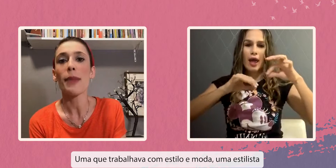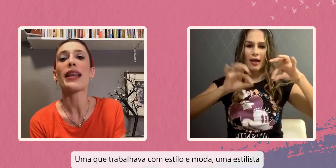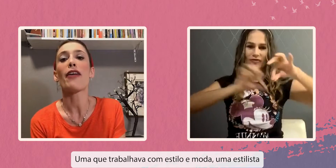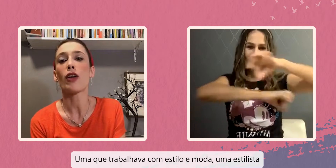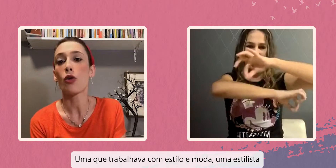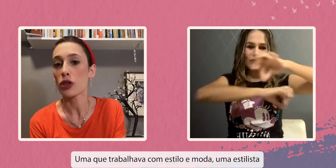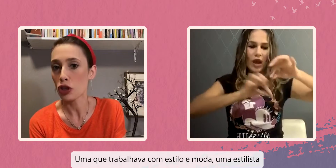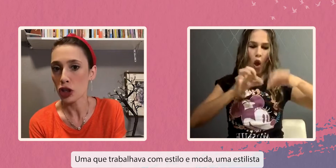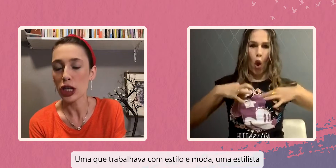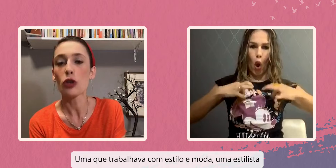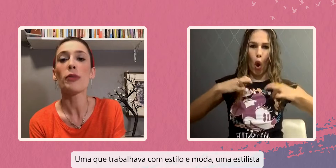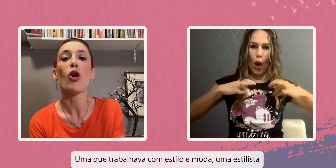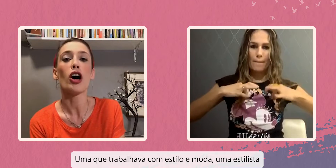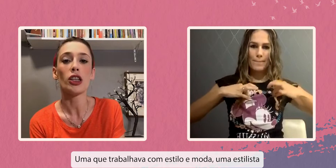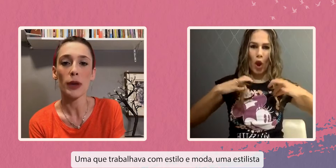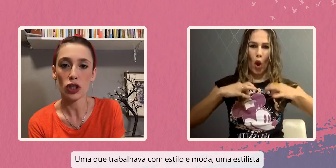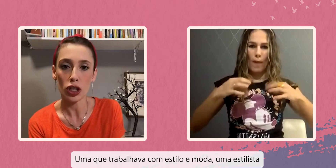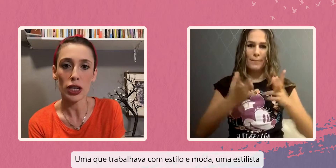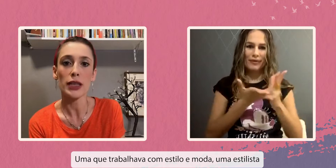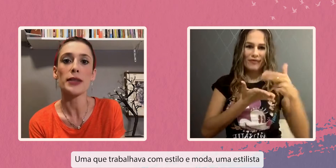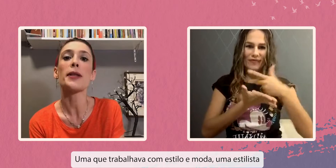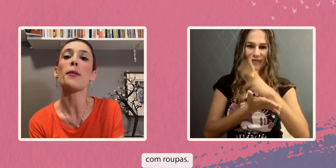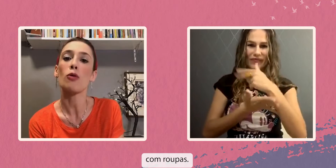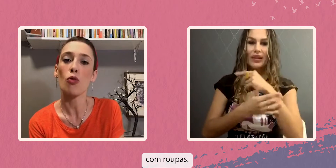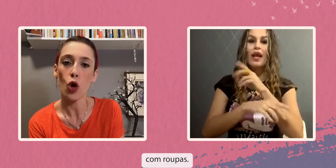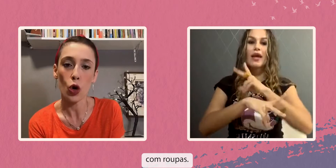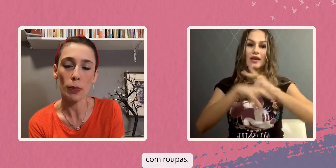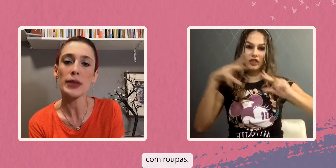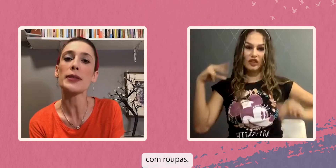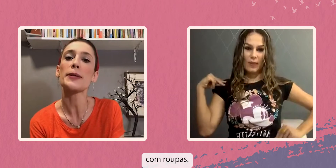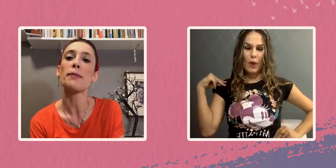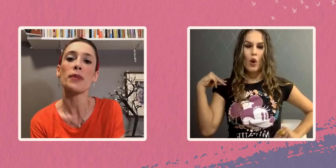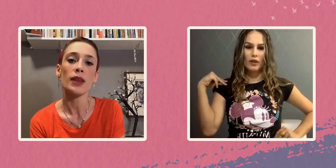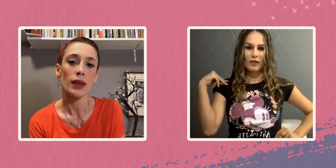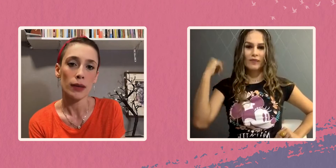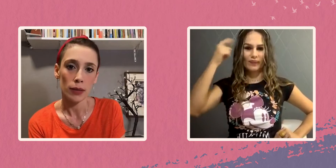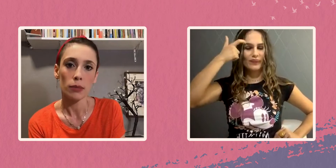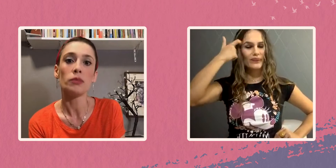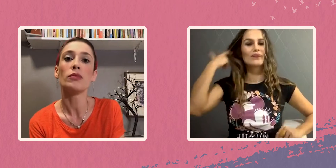Uma que trabalhava com estilo e moda, uma estilista com roupas.